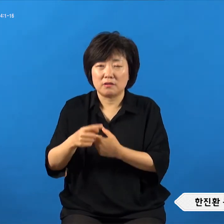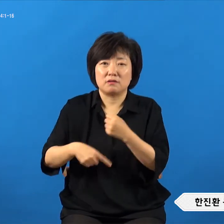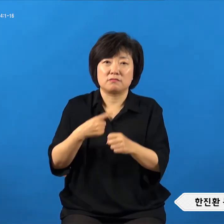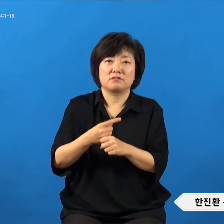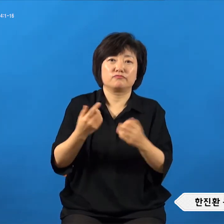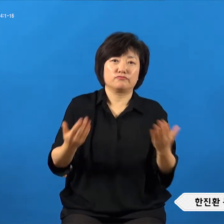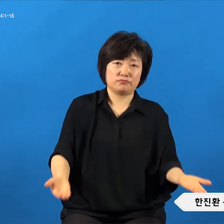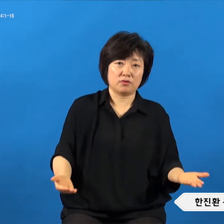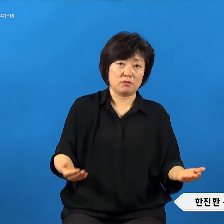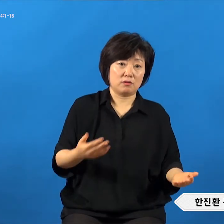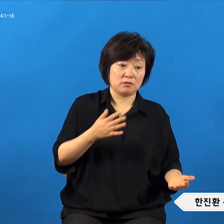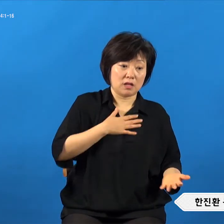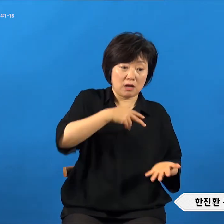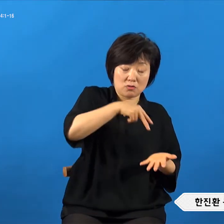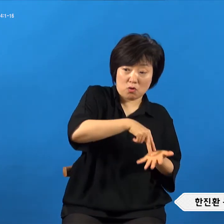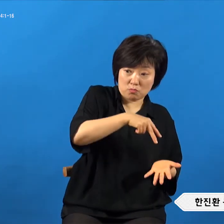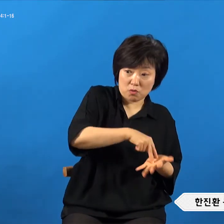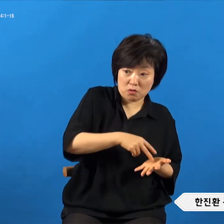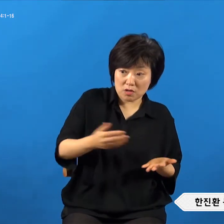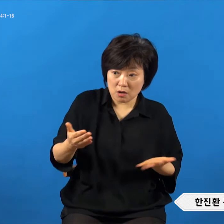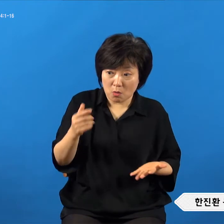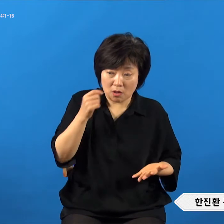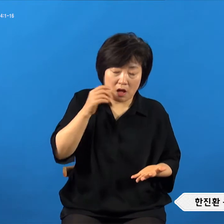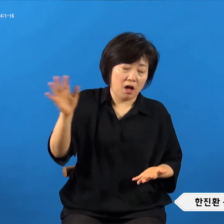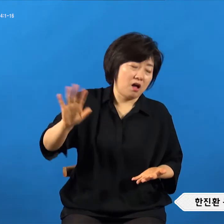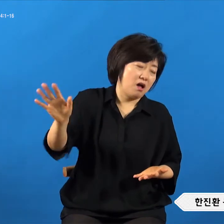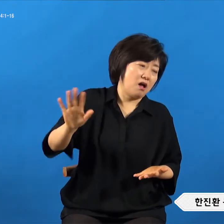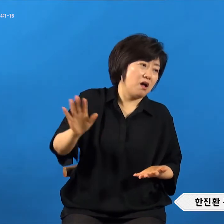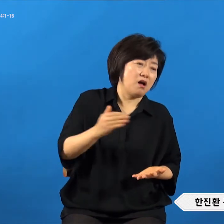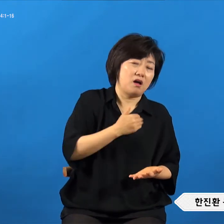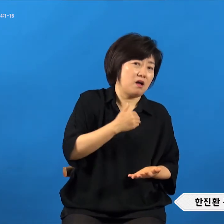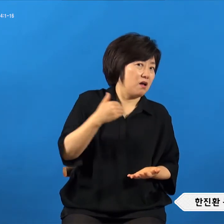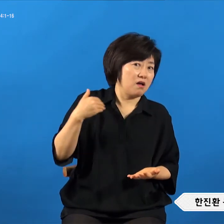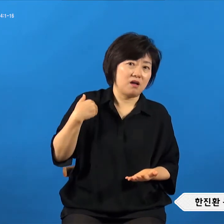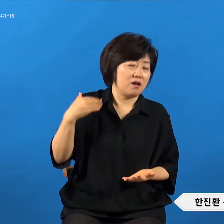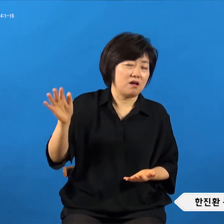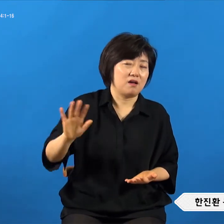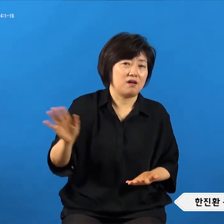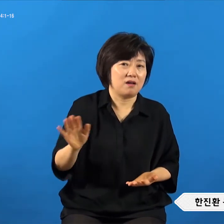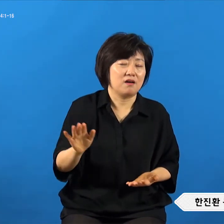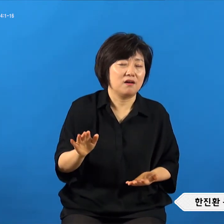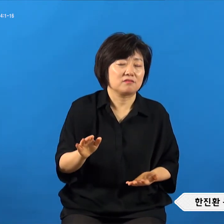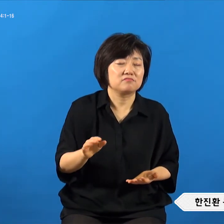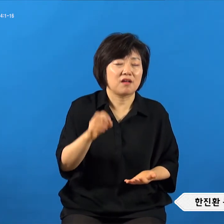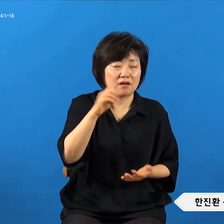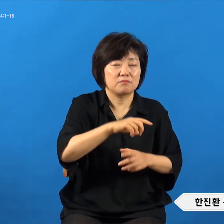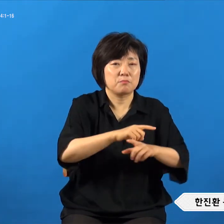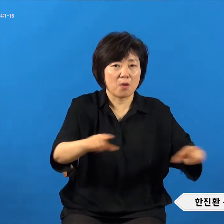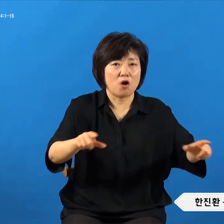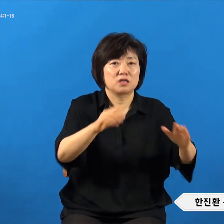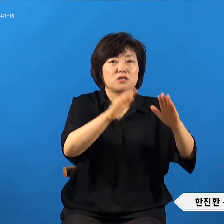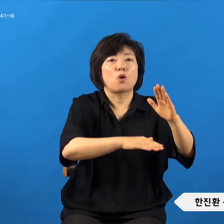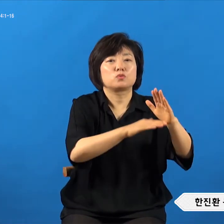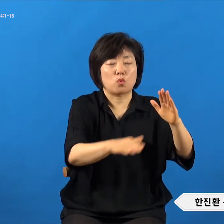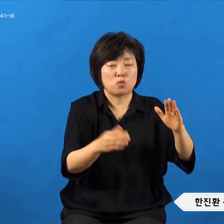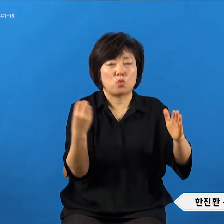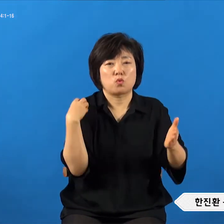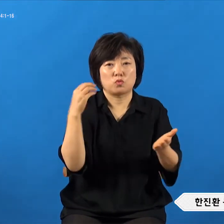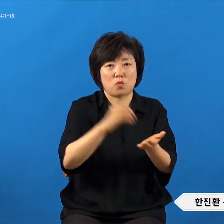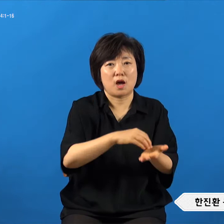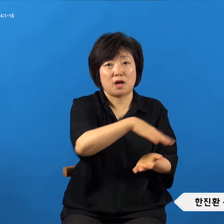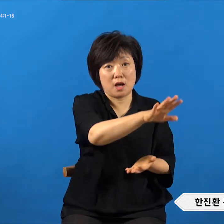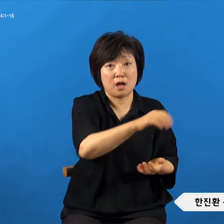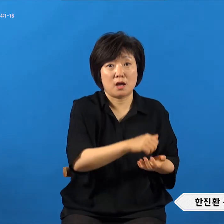일을 못하기 때문에 형편상 그건 당연히 내려놓고 평신도로 돌아가는 것이 하나도 이상한 것이 아닙니다. 평신도로 돌아가면 더